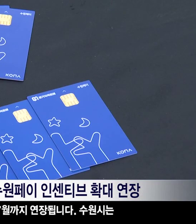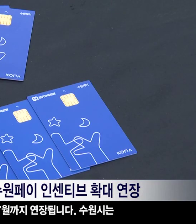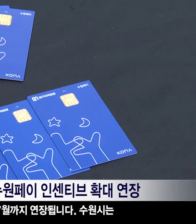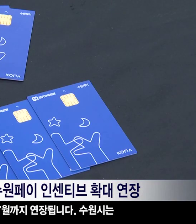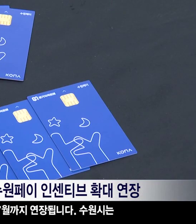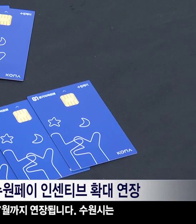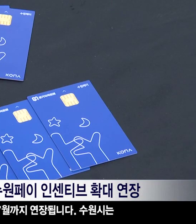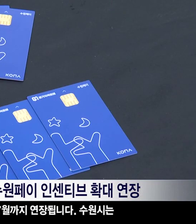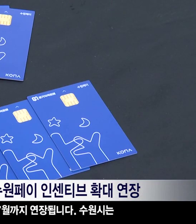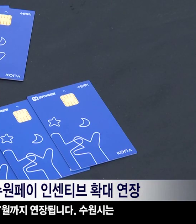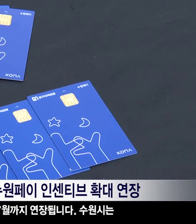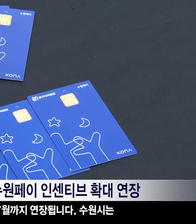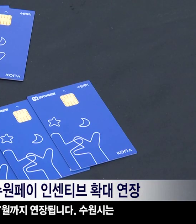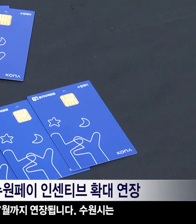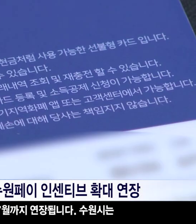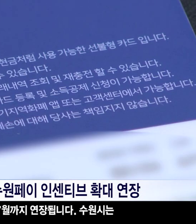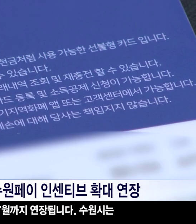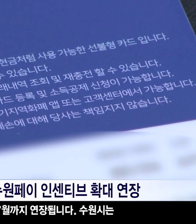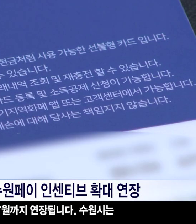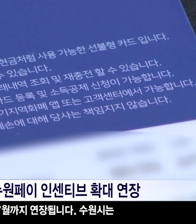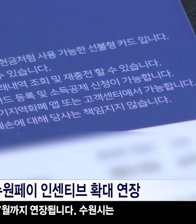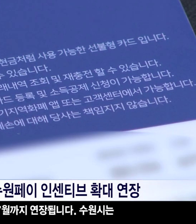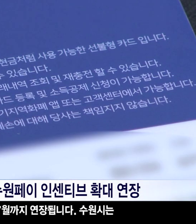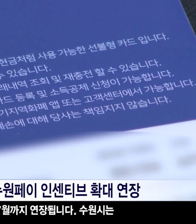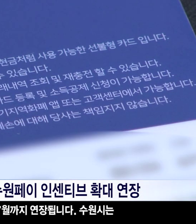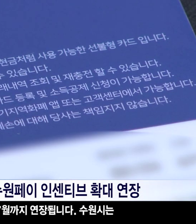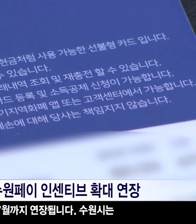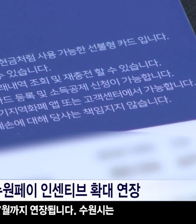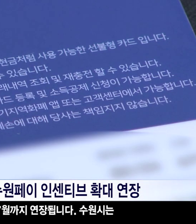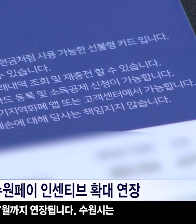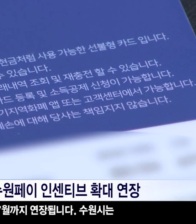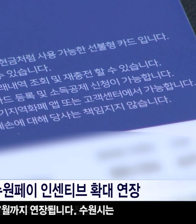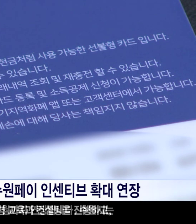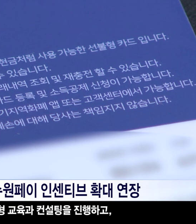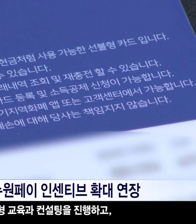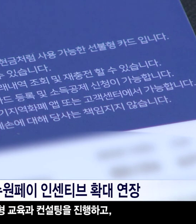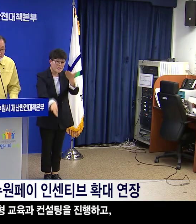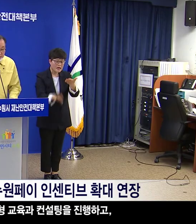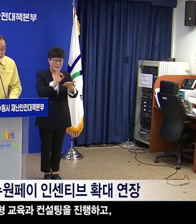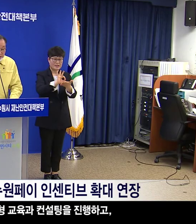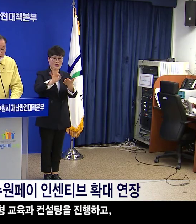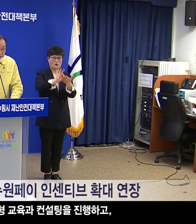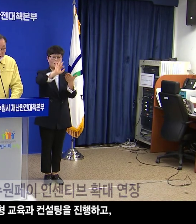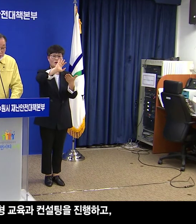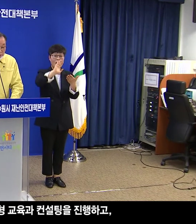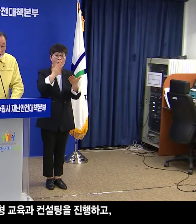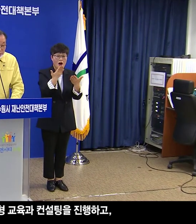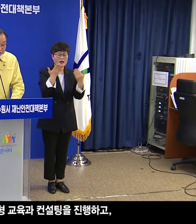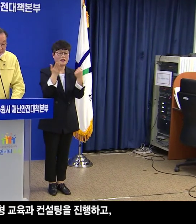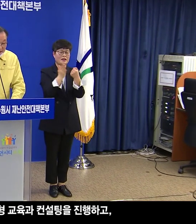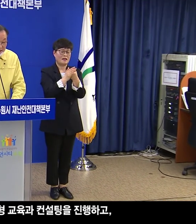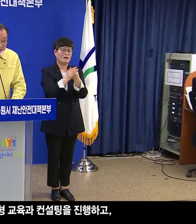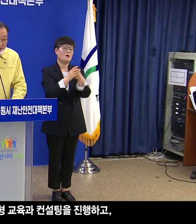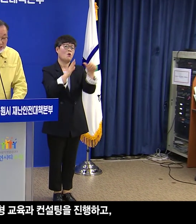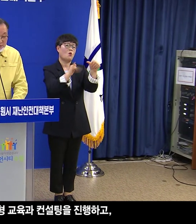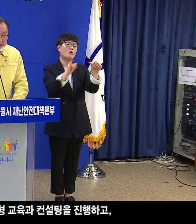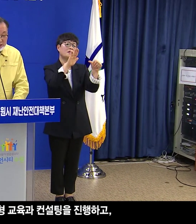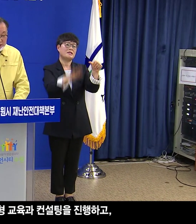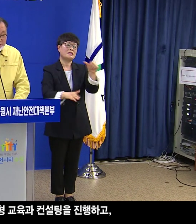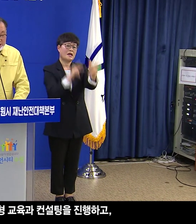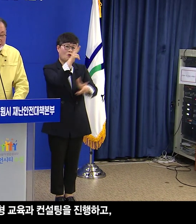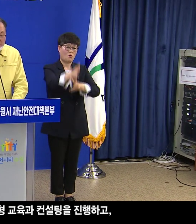수원페이 인센티브 행사도 7월까지 연장됩니다. 수원시는 향후 코로나19 사태가 진정되고 나면